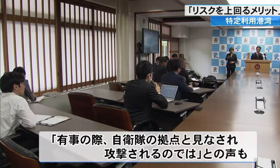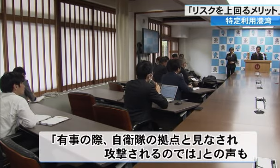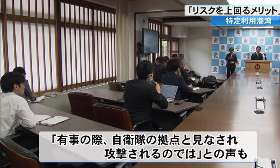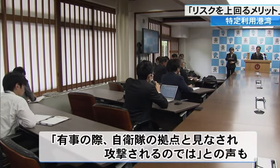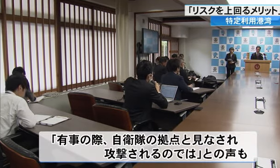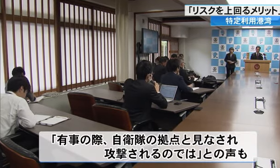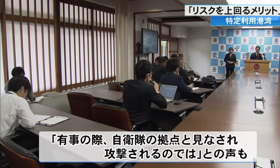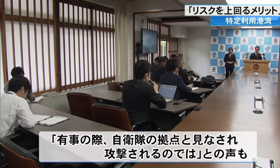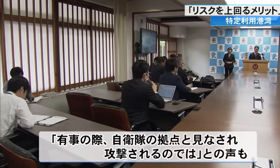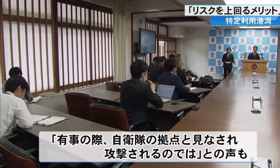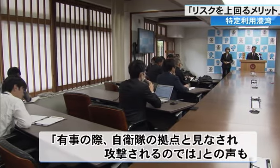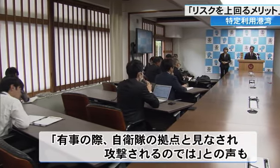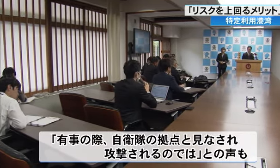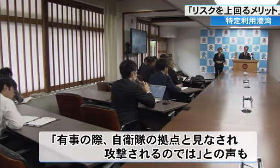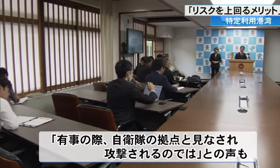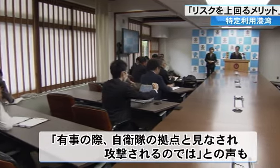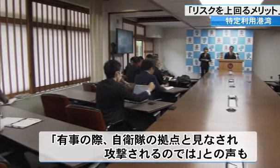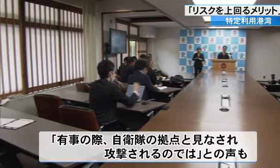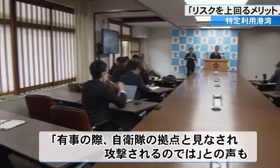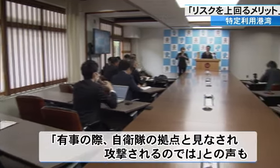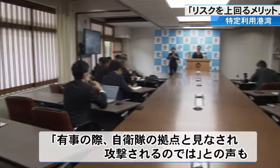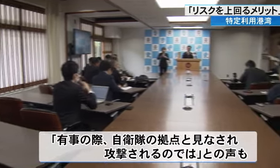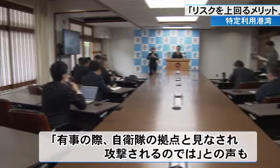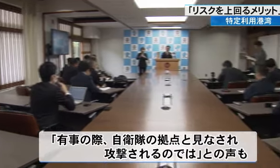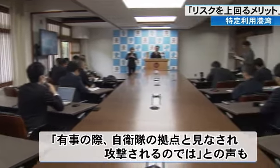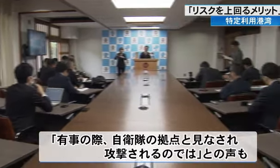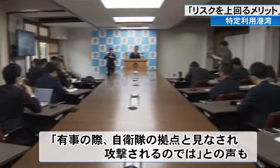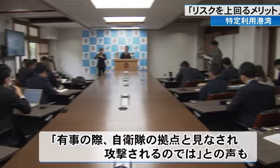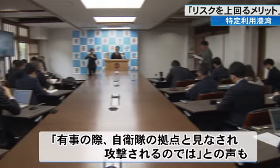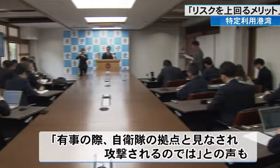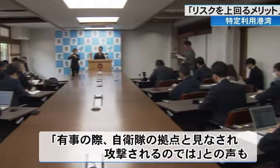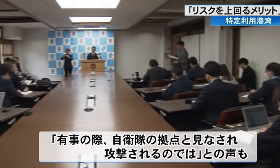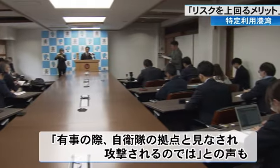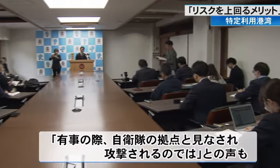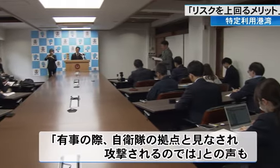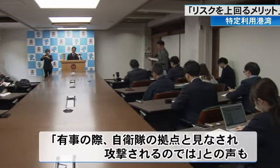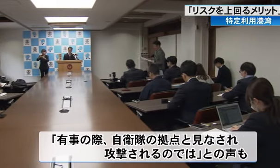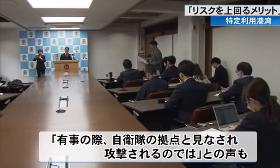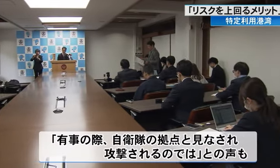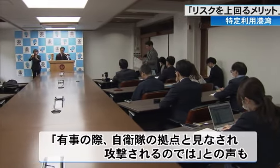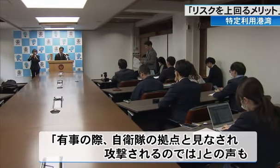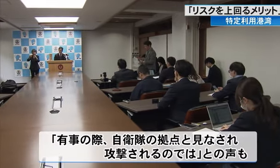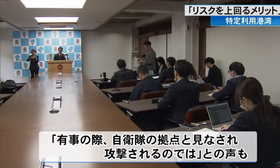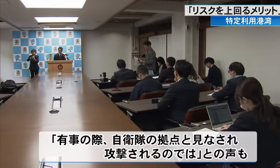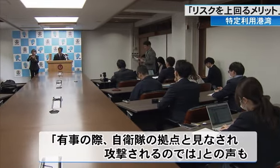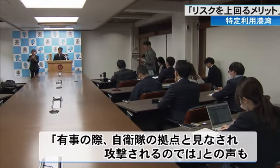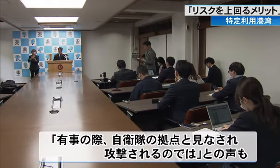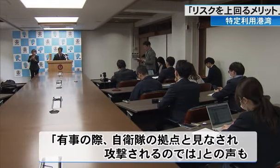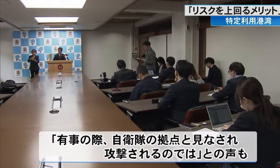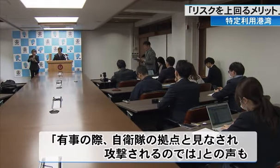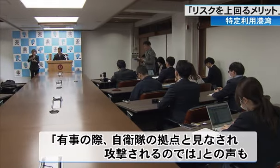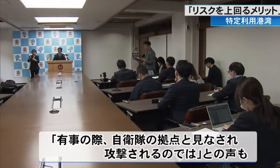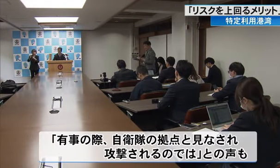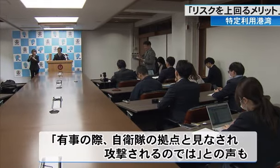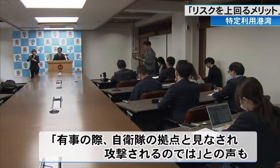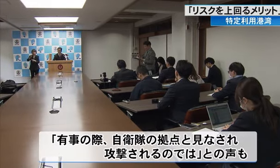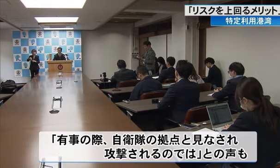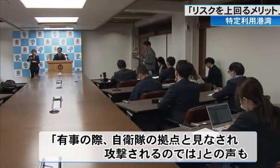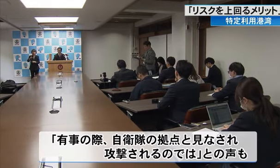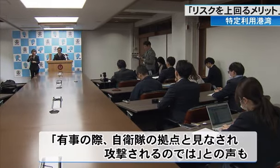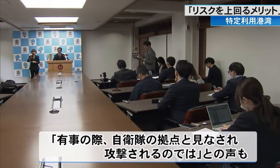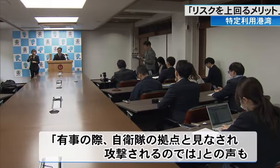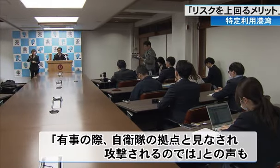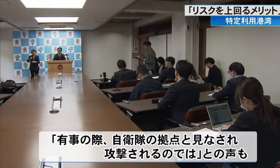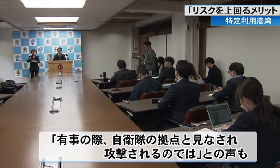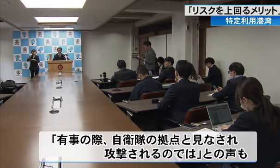一方で県民からは、有事の際に自衛隊の拠点とみなされて攻撃されるのではという不安の声が上